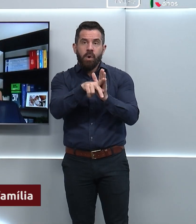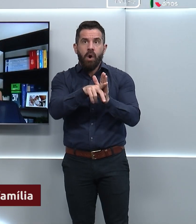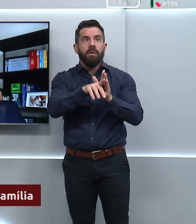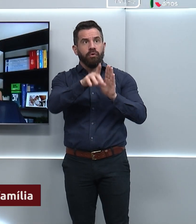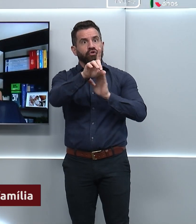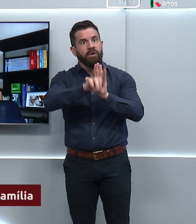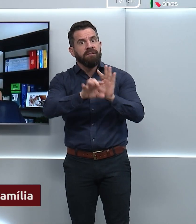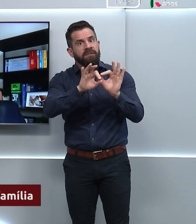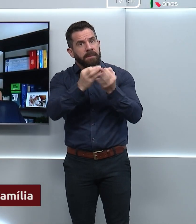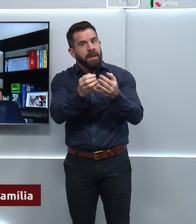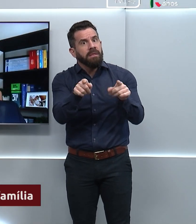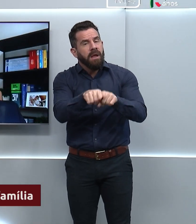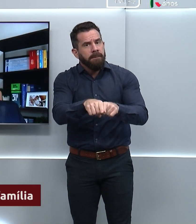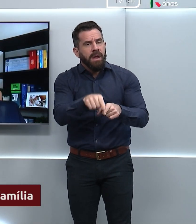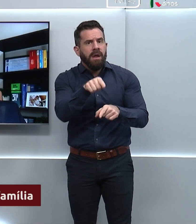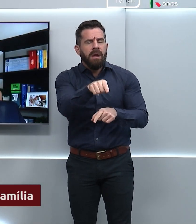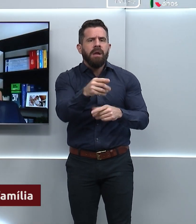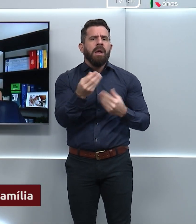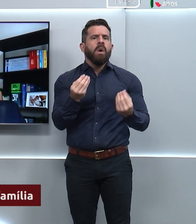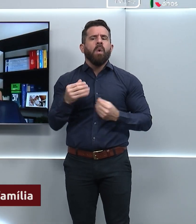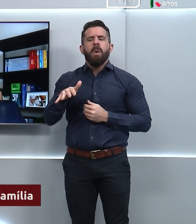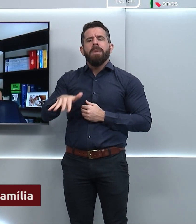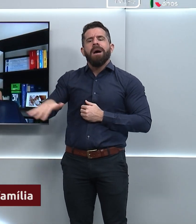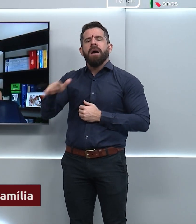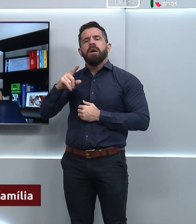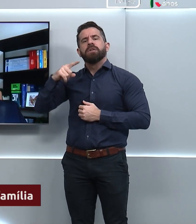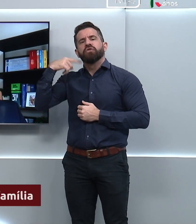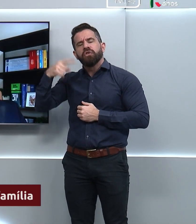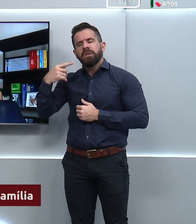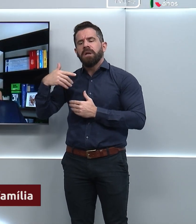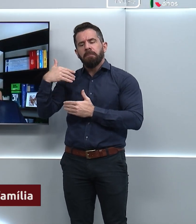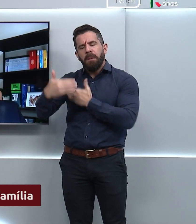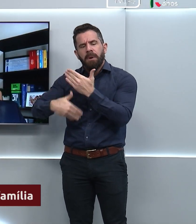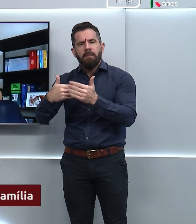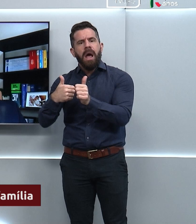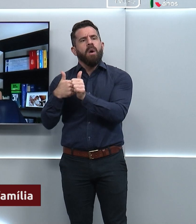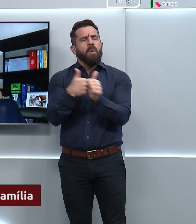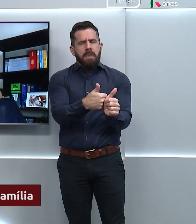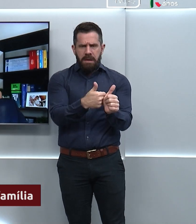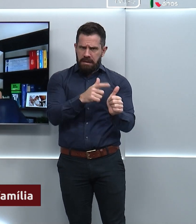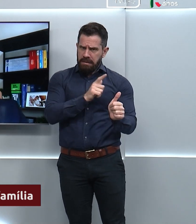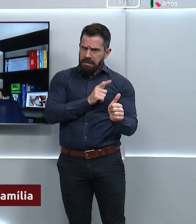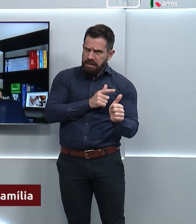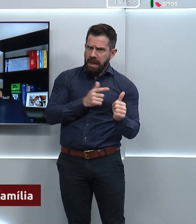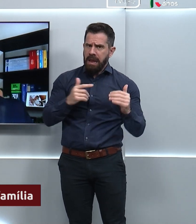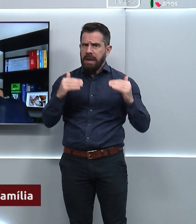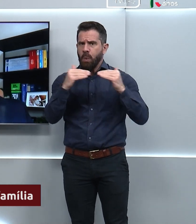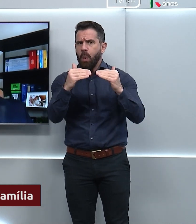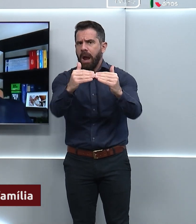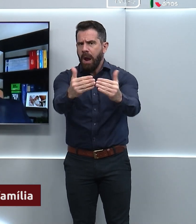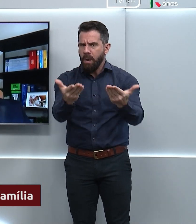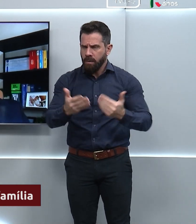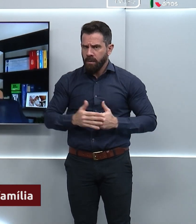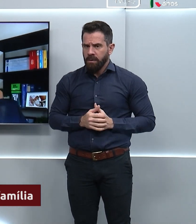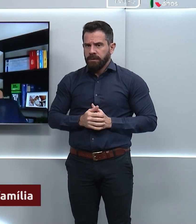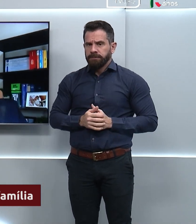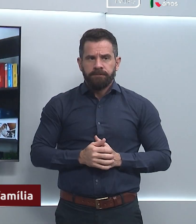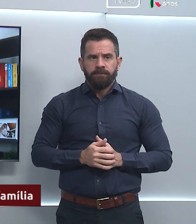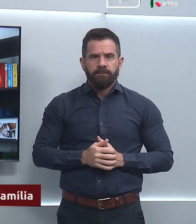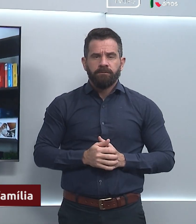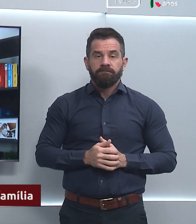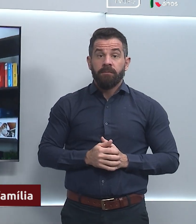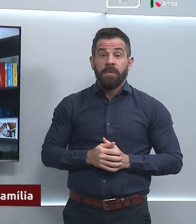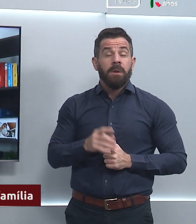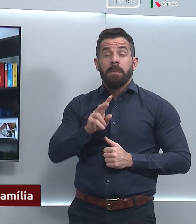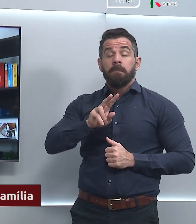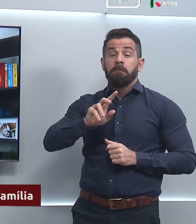família. Como é que o direito tem acompanhado essas transformações? Primeiro, eu vou fazer uma breve conceituação da questão do